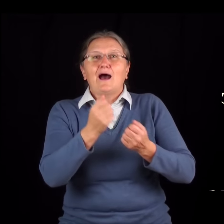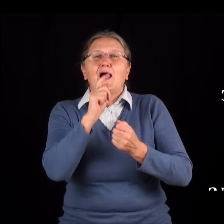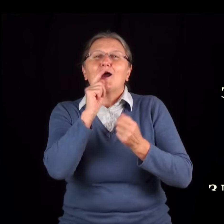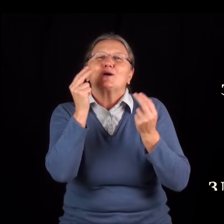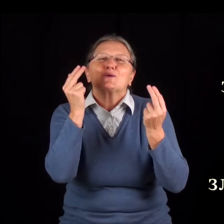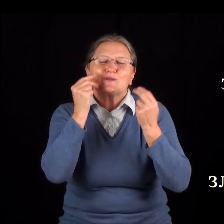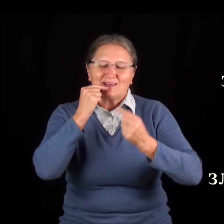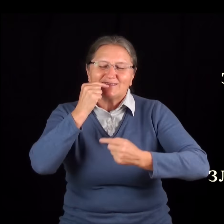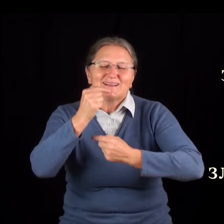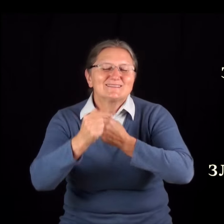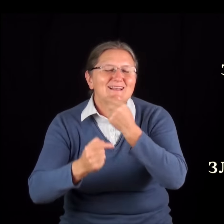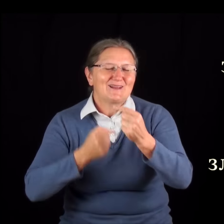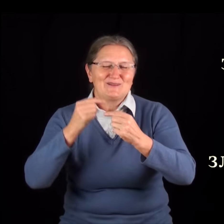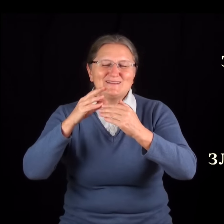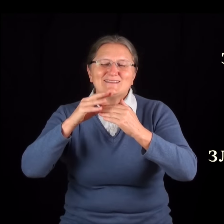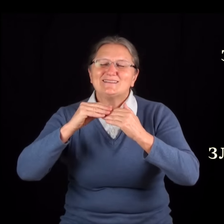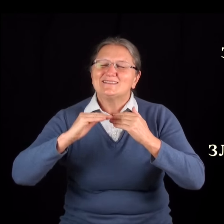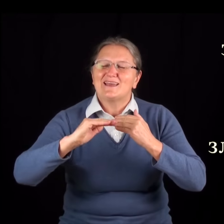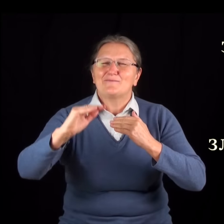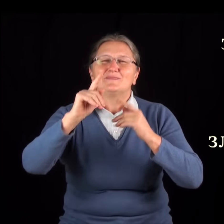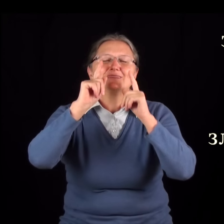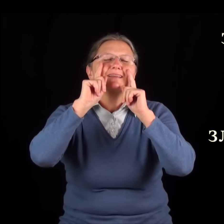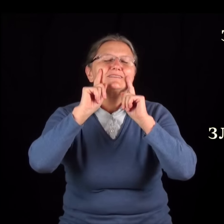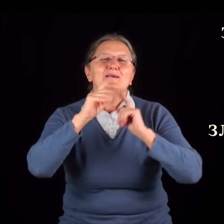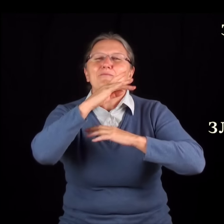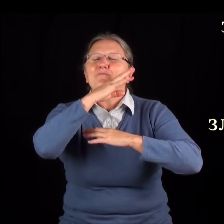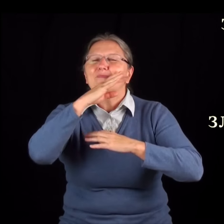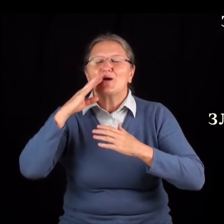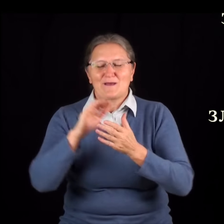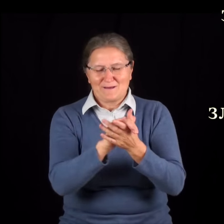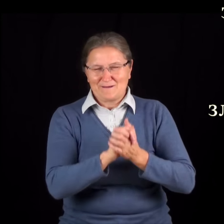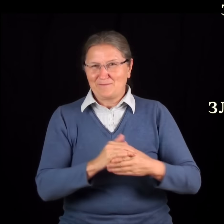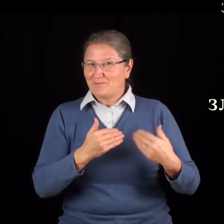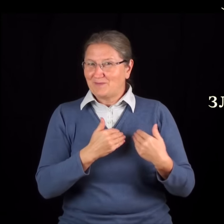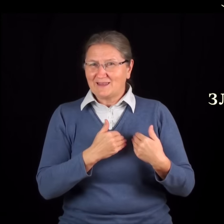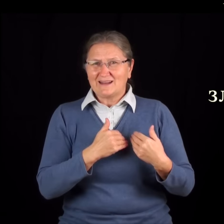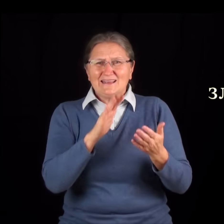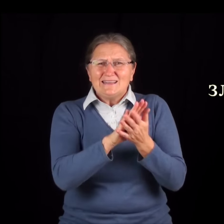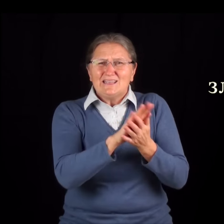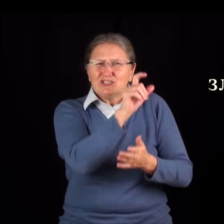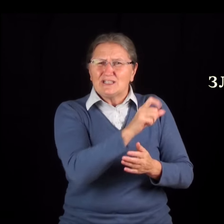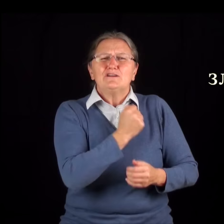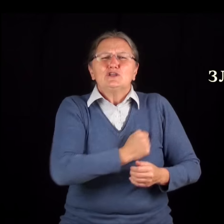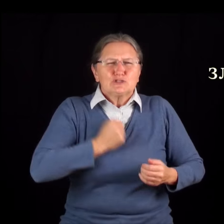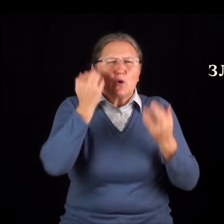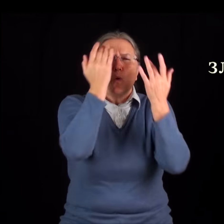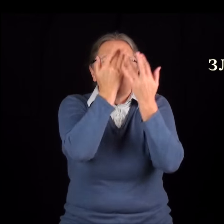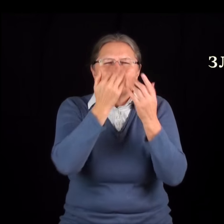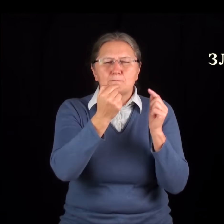А кроткие наследуют землю и насладятся множеством мира. Нечестивый зло умышляет